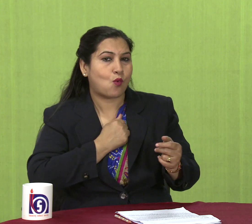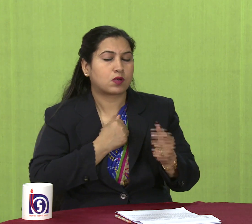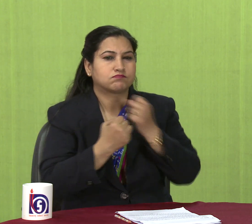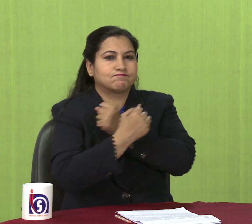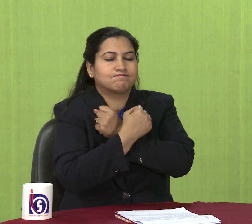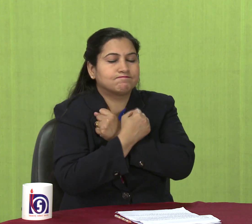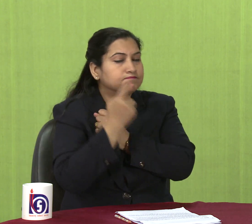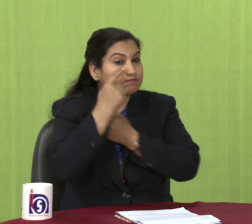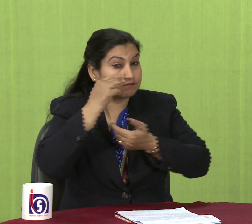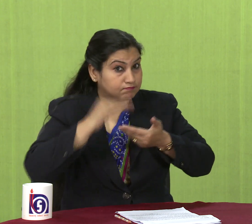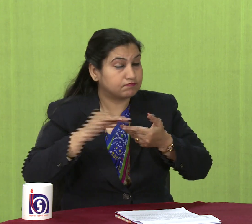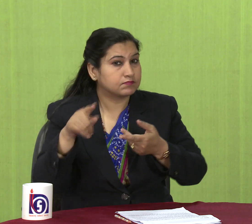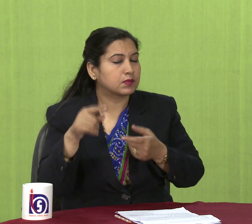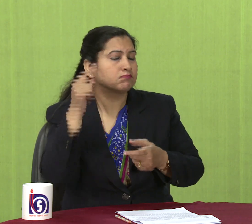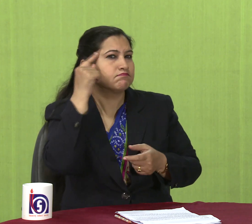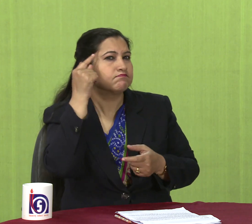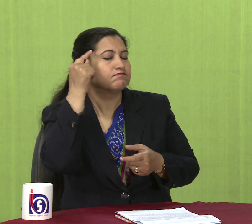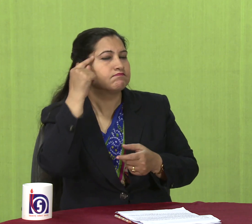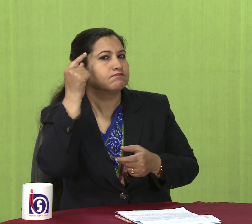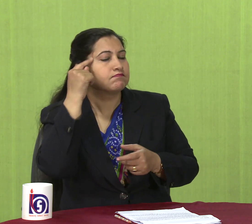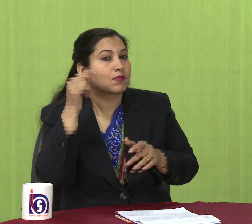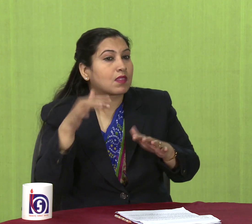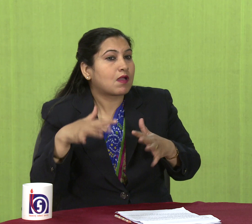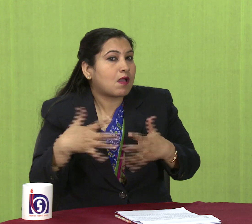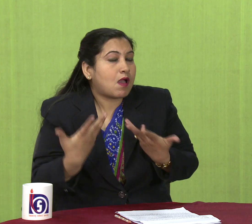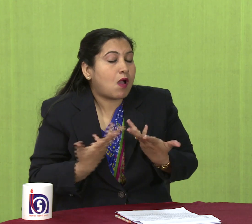असर का किस प्रकार वर्णन करते हैं।